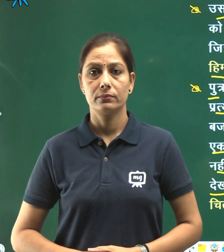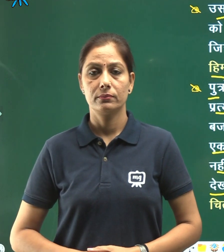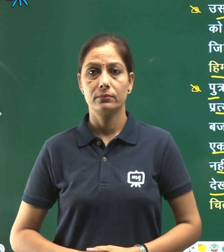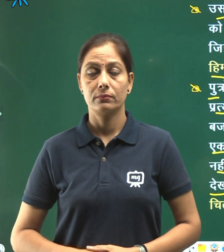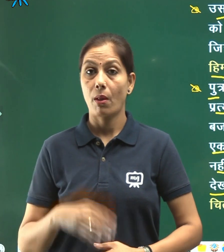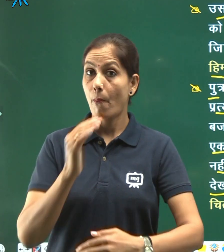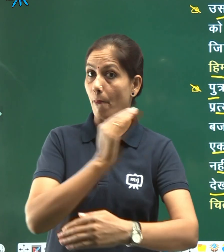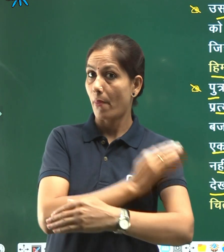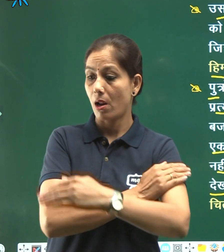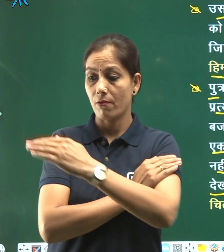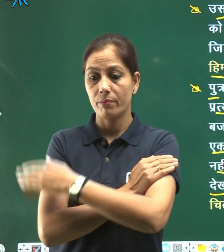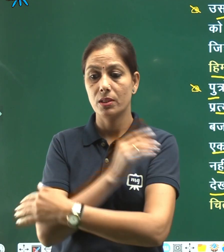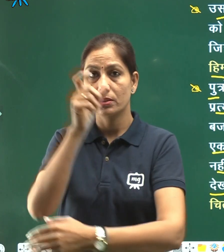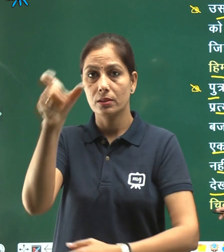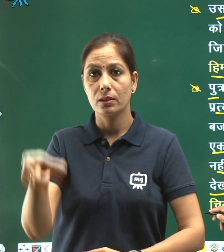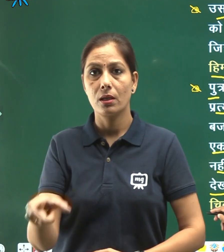पहलवान की लाश